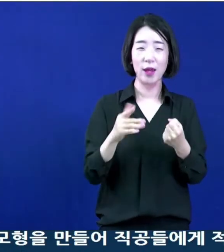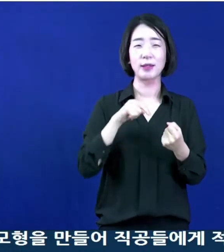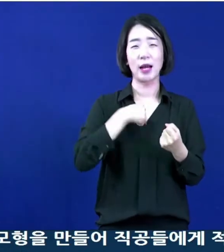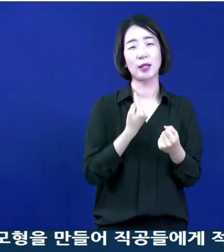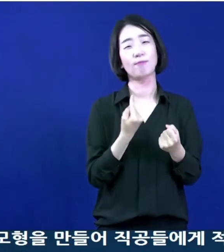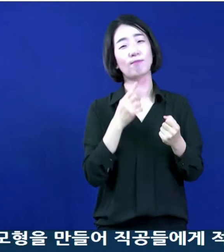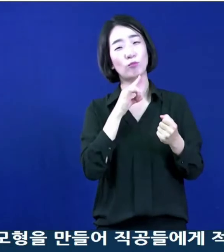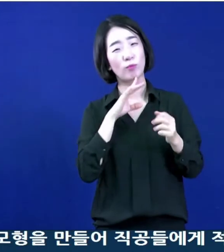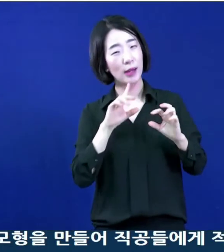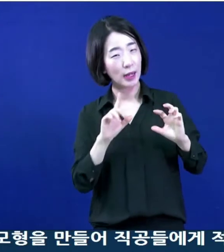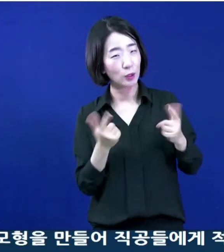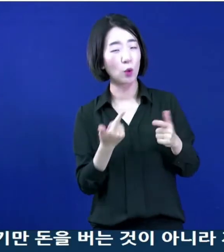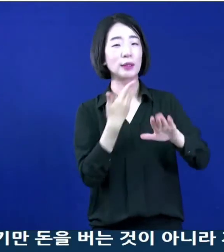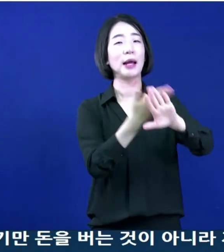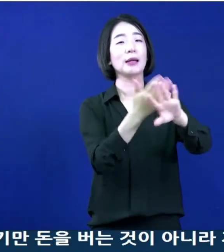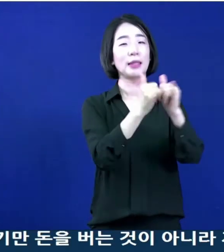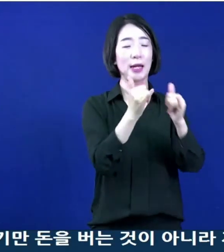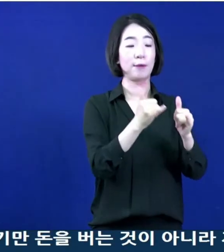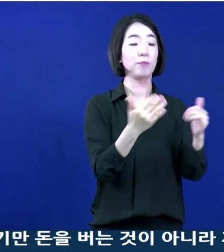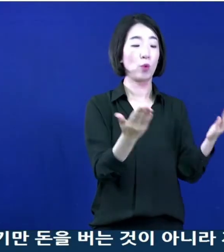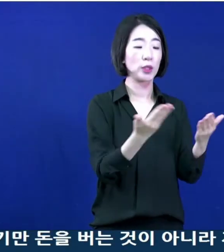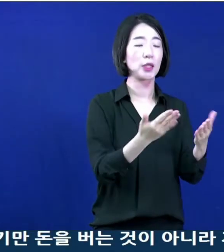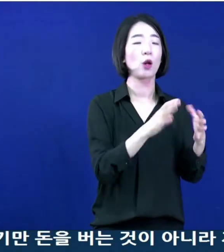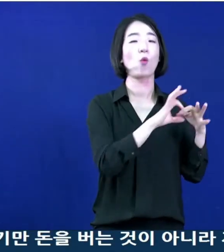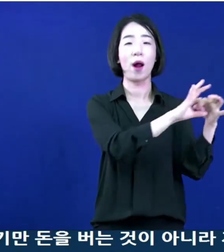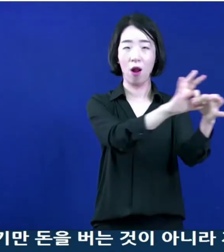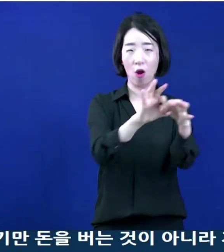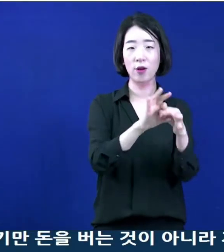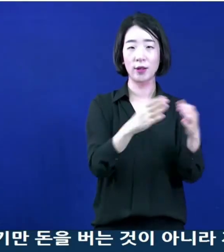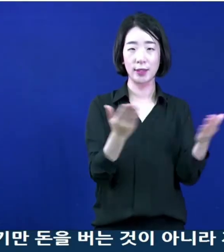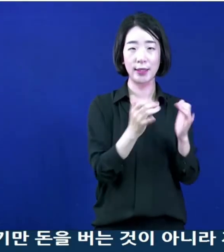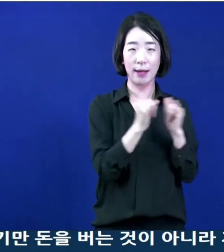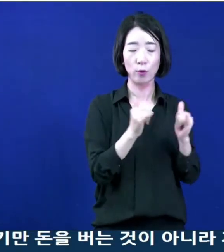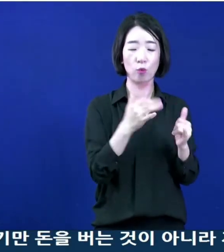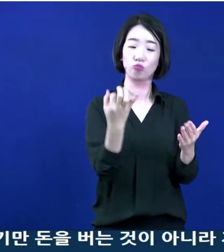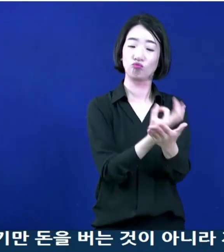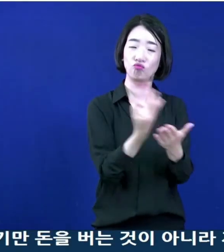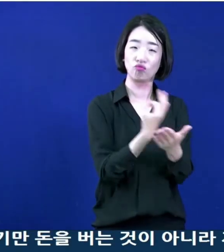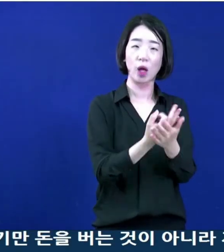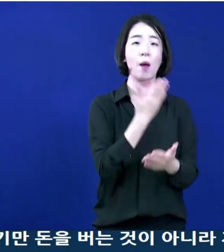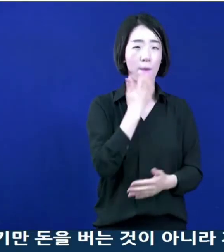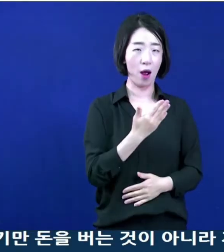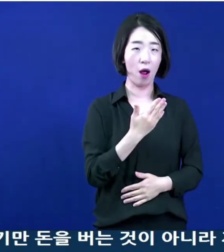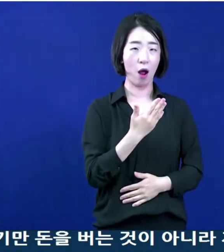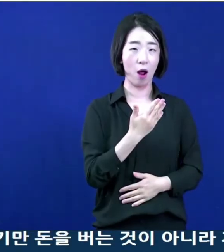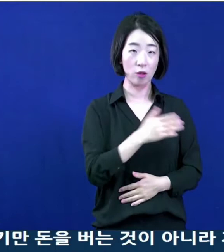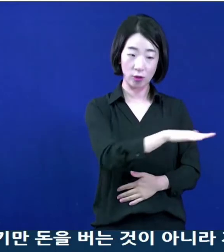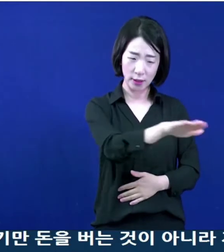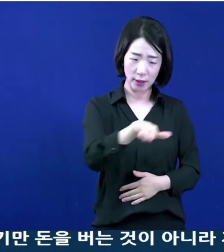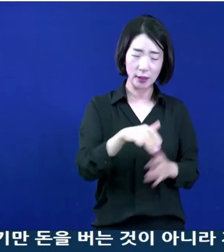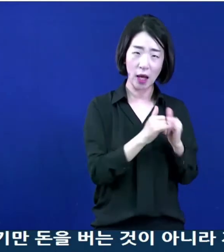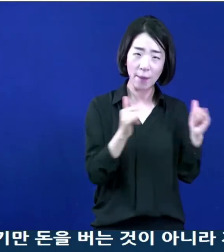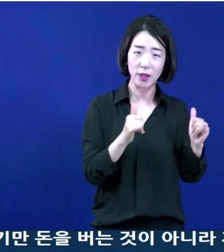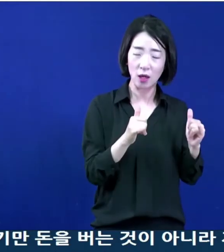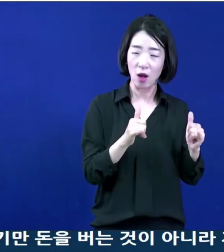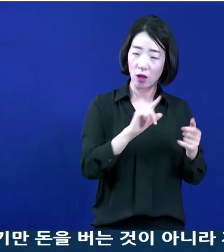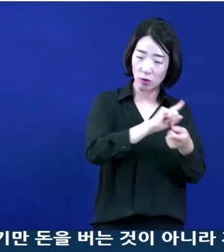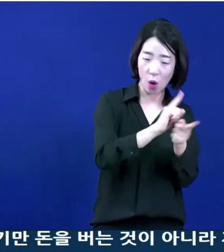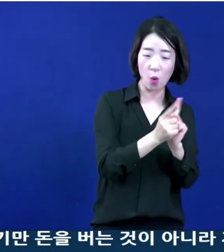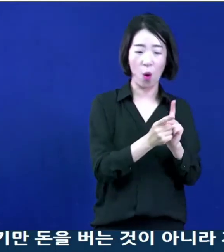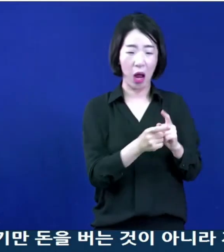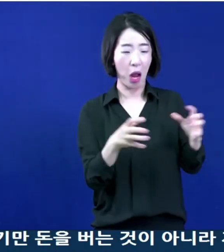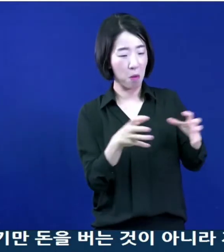아니라 동종업자끼리 일종의 모종의 이게 다 연결이 돼가지고 이 사람들끼리 이 뭐 조합 같은